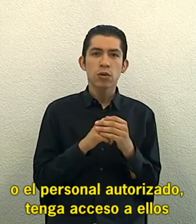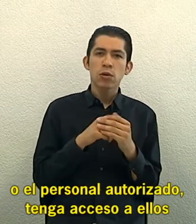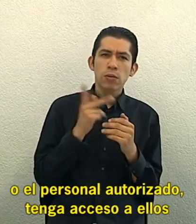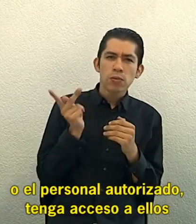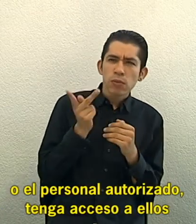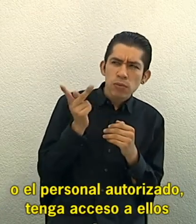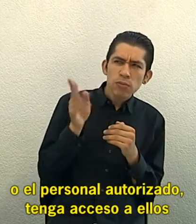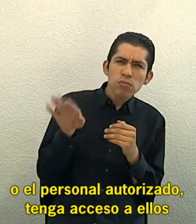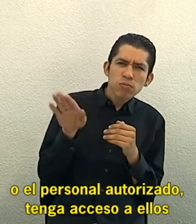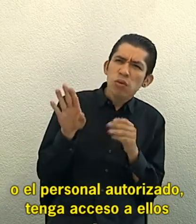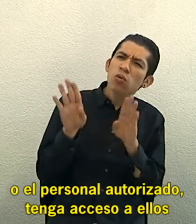autorizado